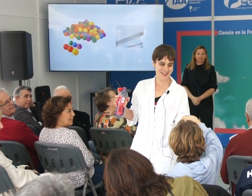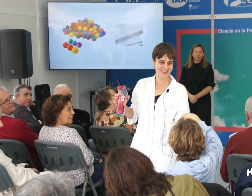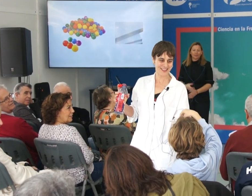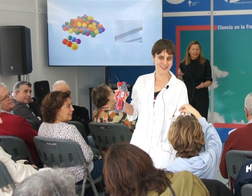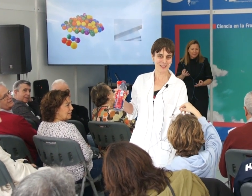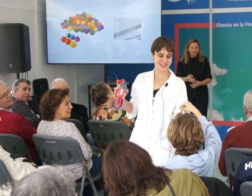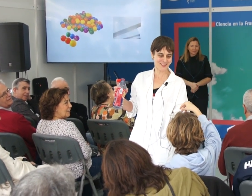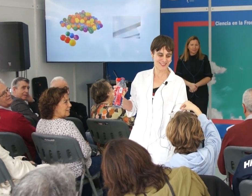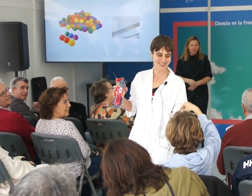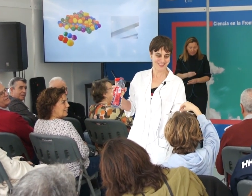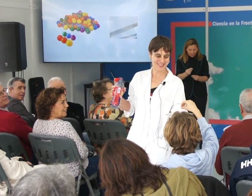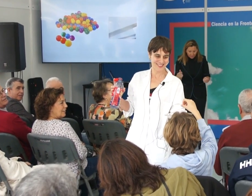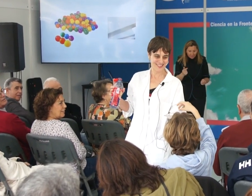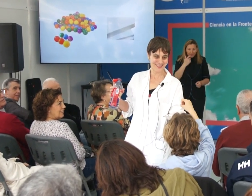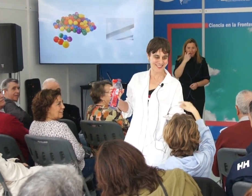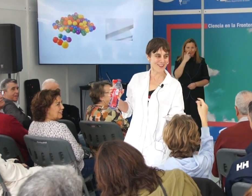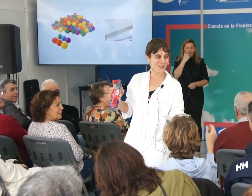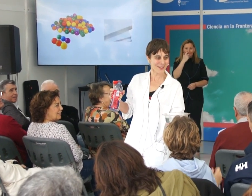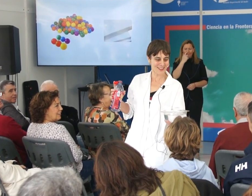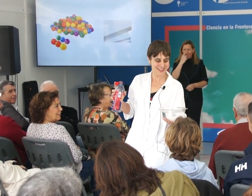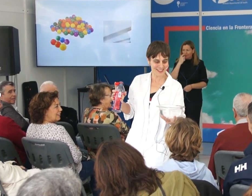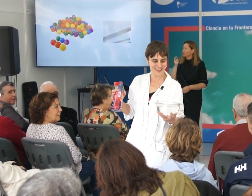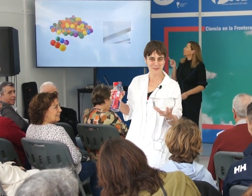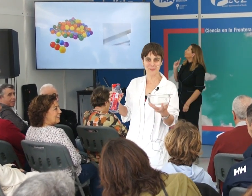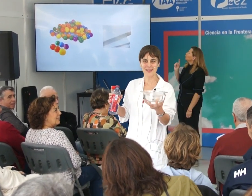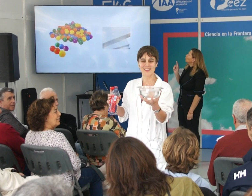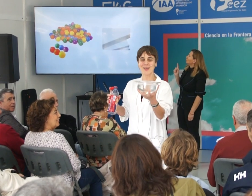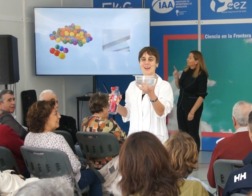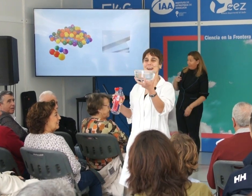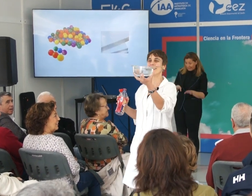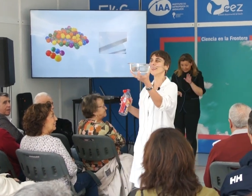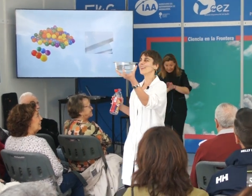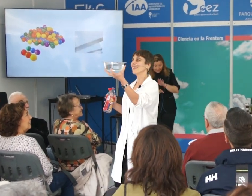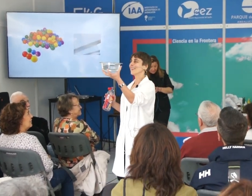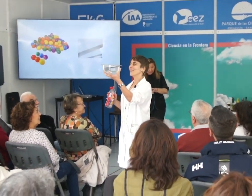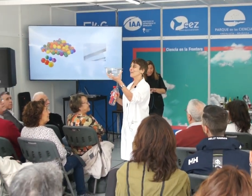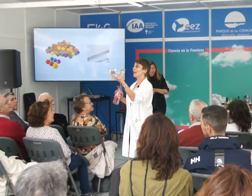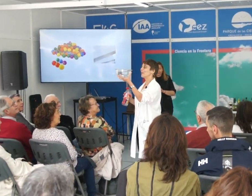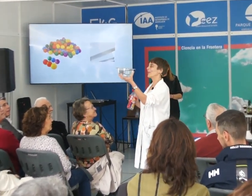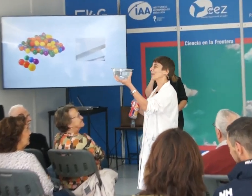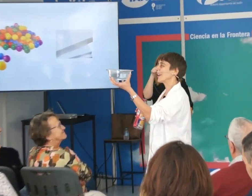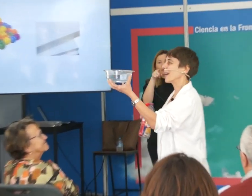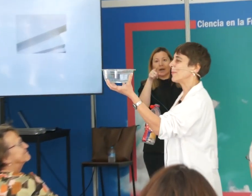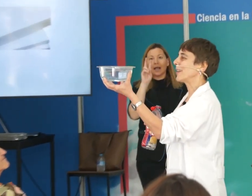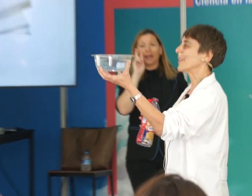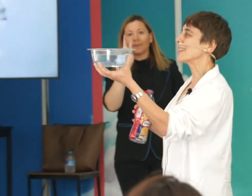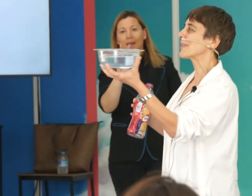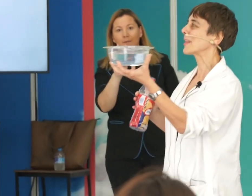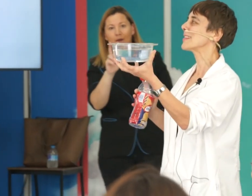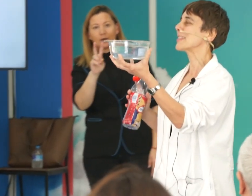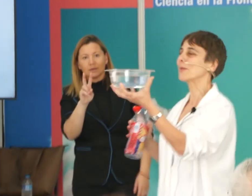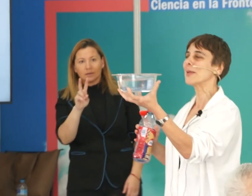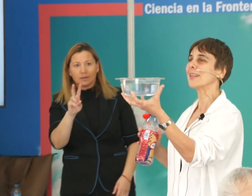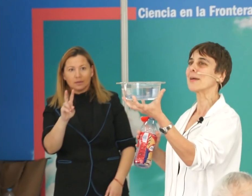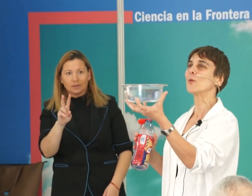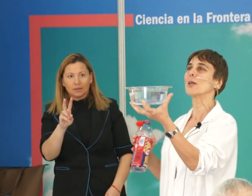¿Qué pasa? ¿Han desaparecido? No, están ahí. Bien, aquí vemos que aparecen y